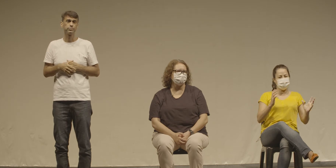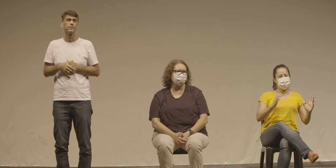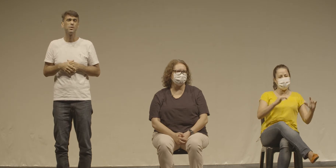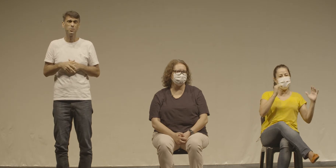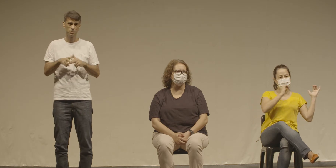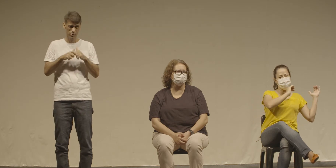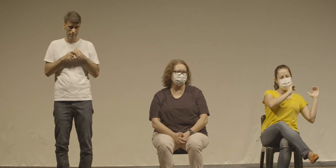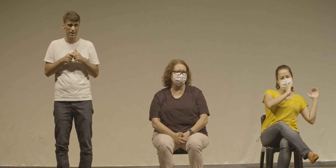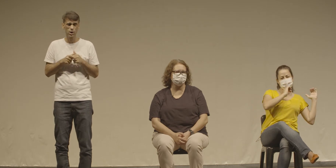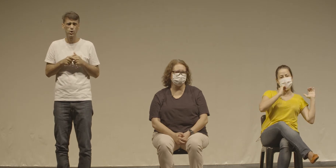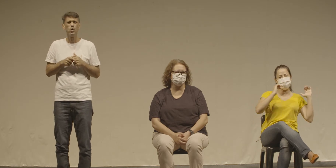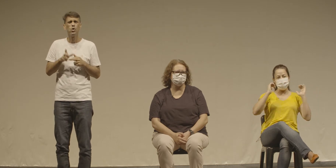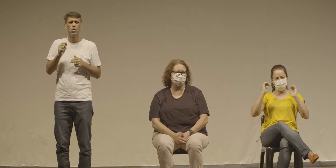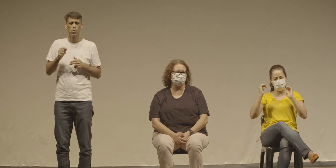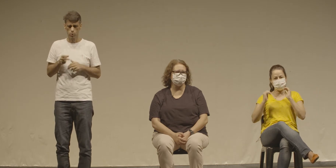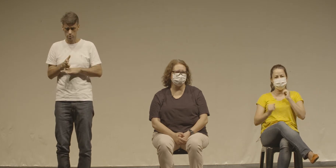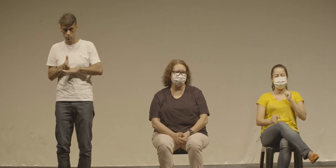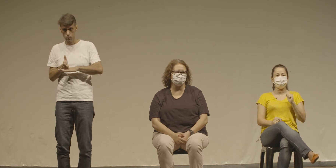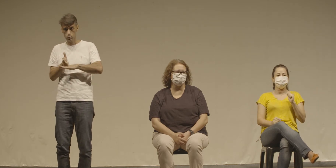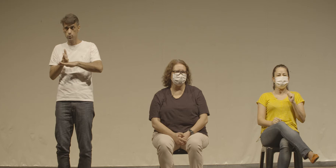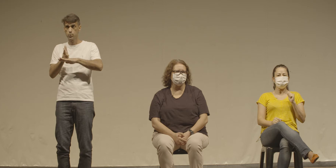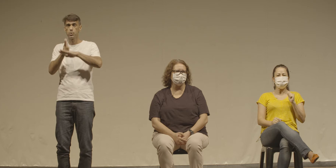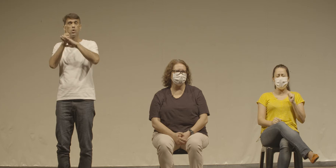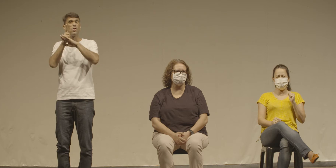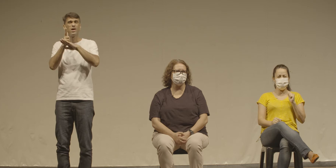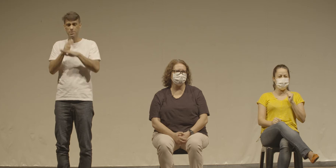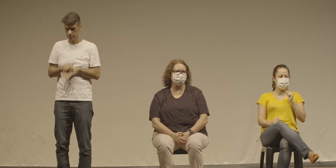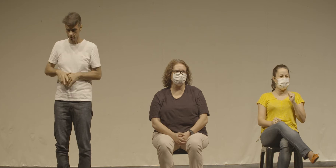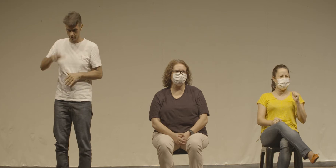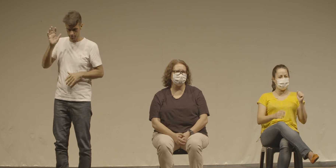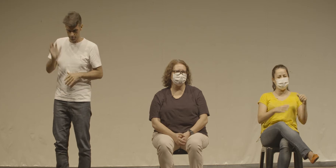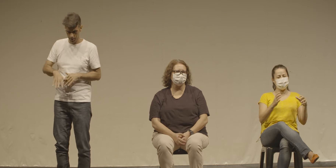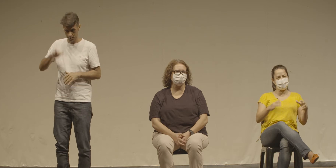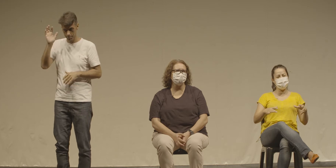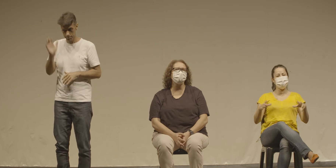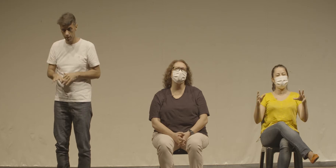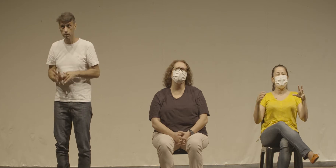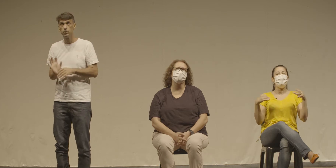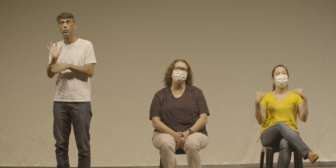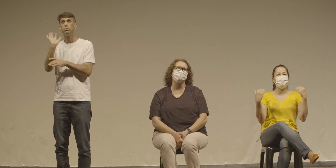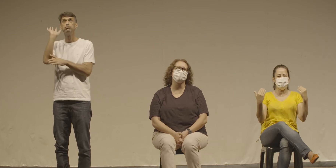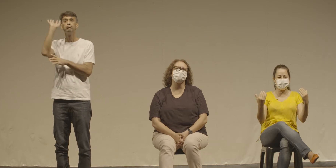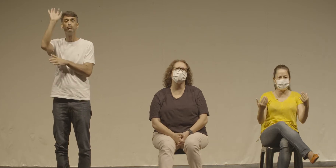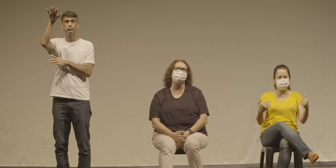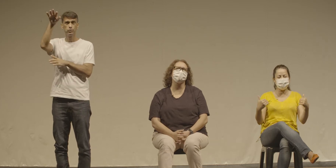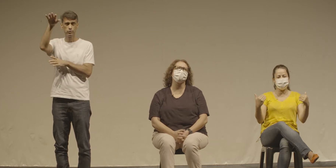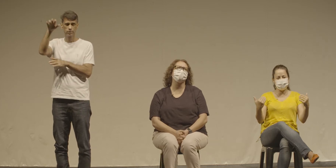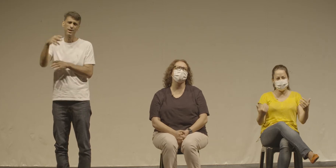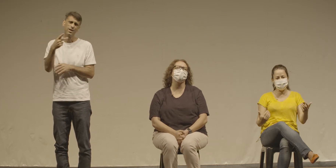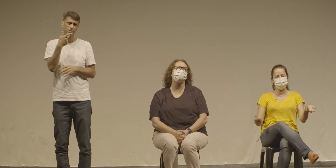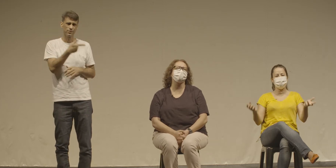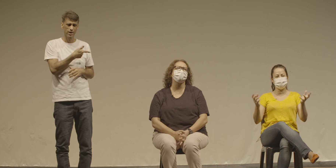primeiro que era um plano de sequência, que é quando você vem com a câmera e não corta. A gente queria que ela virasse para a